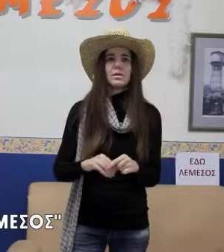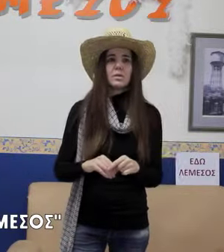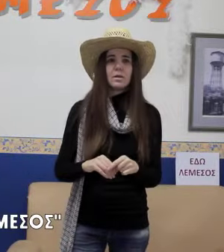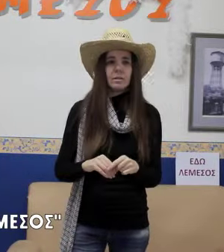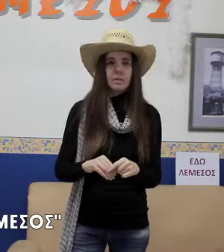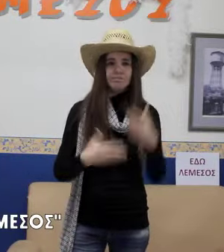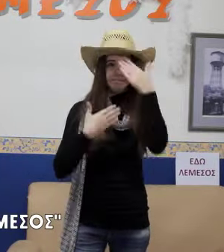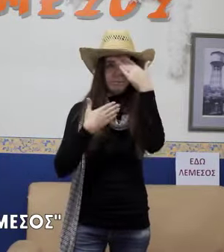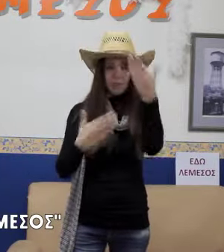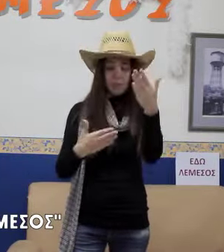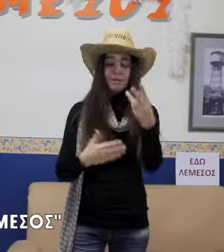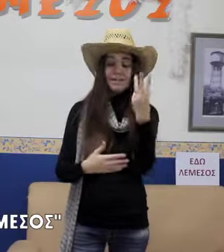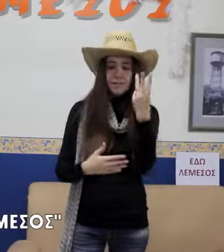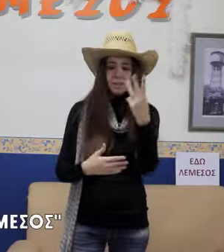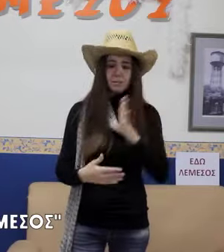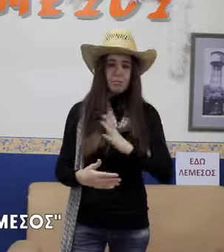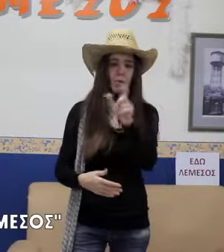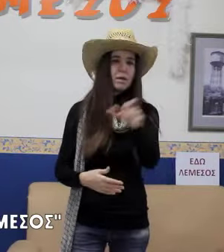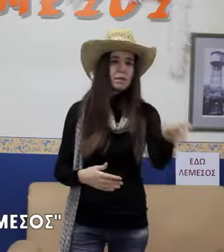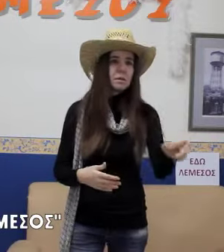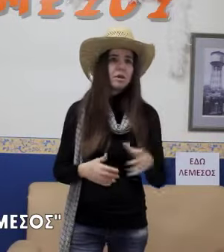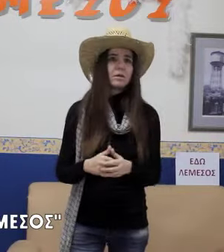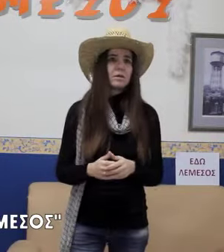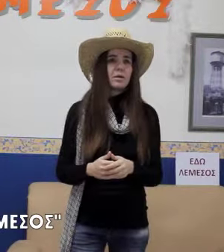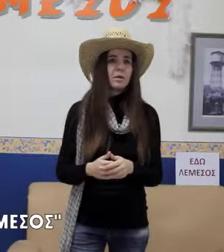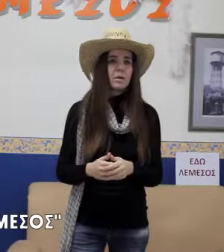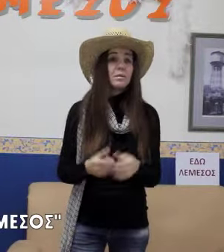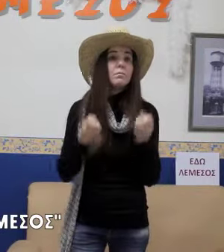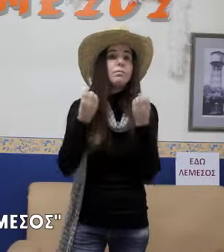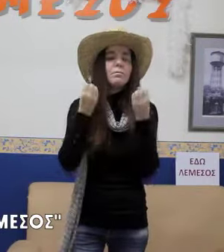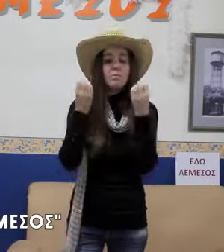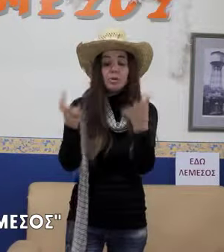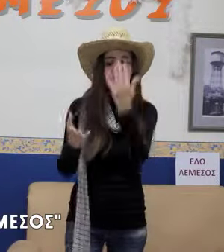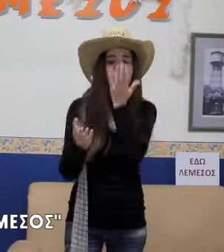τιμούμε 3 συμπολίτες μας που προσφέρουν στο καρναβάλι της Λεμεσού.